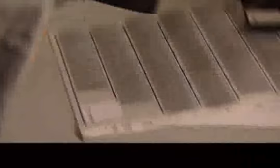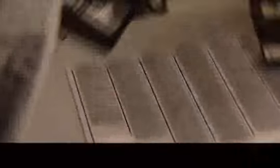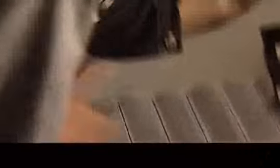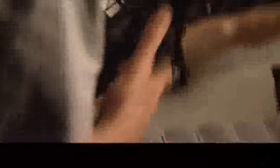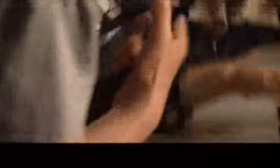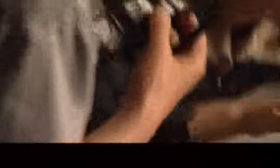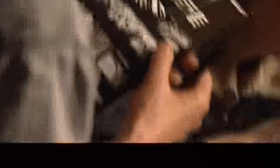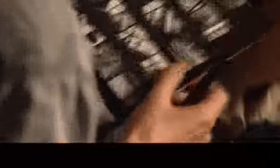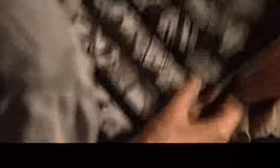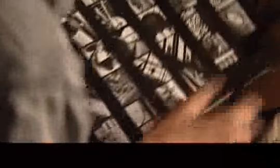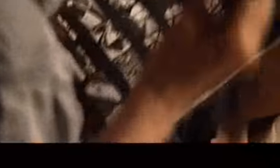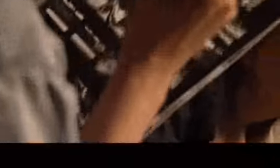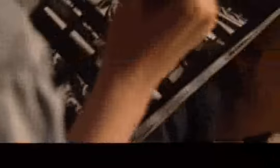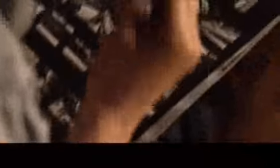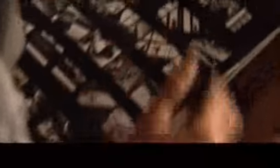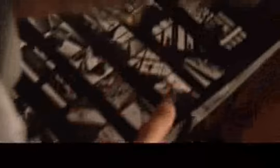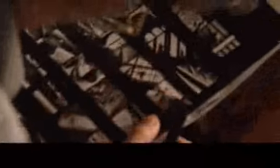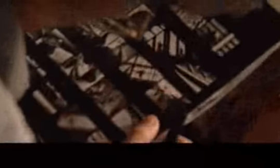galambot.